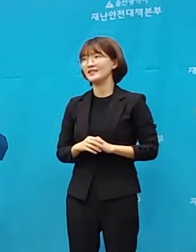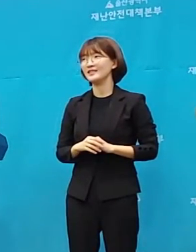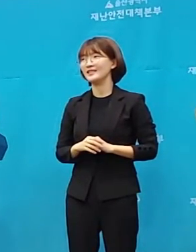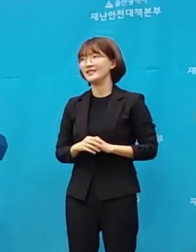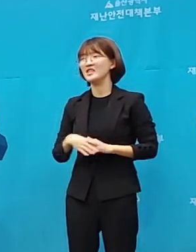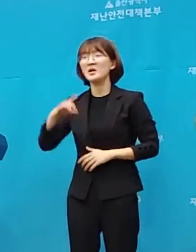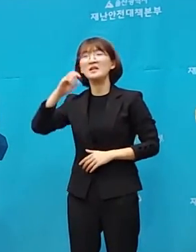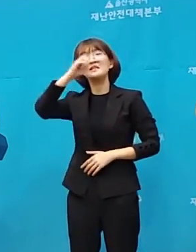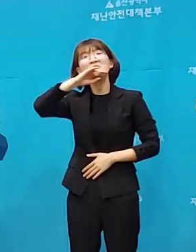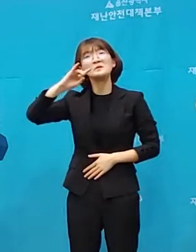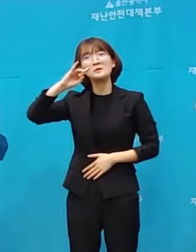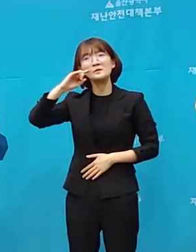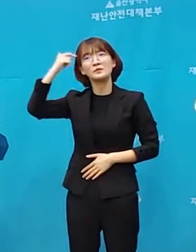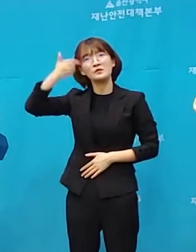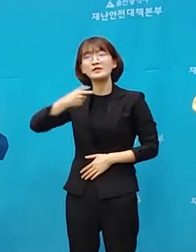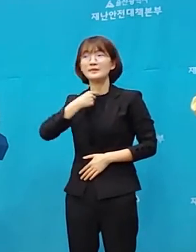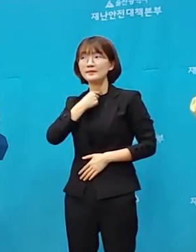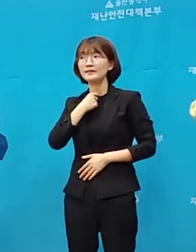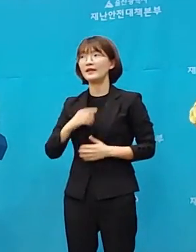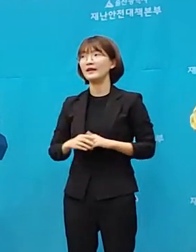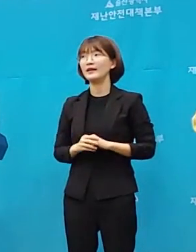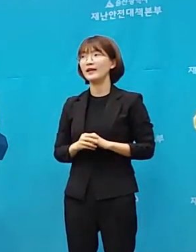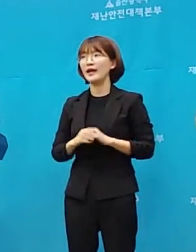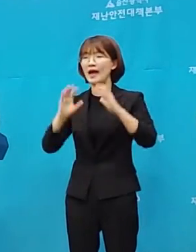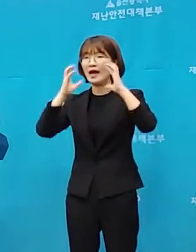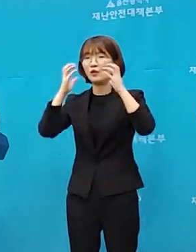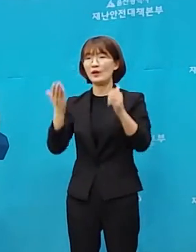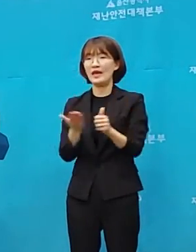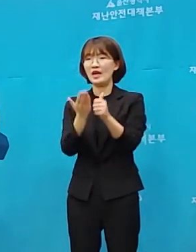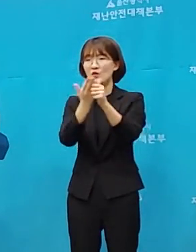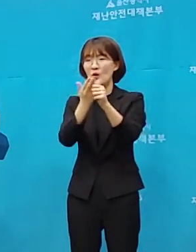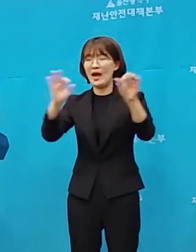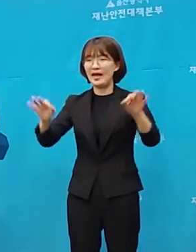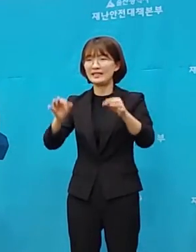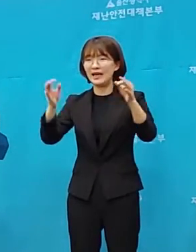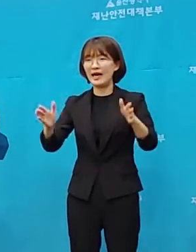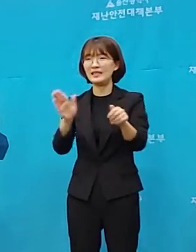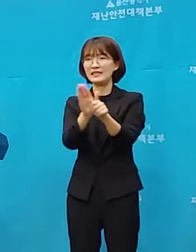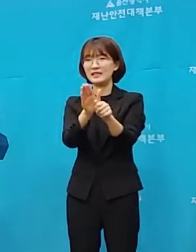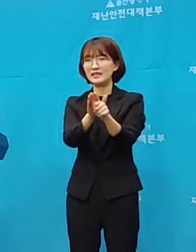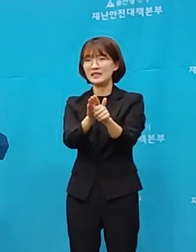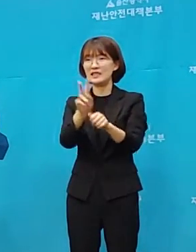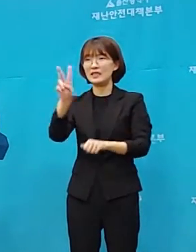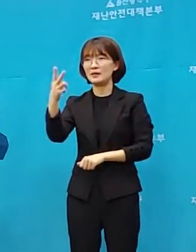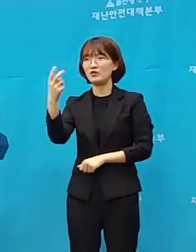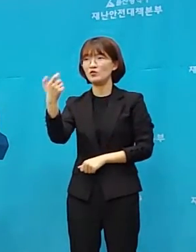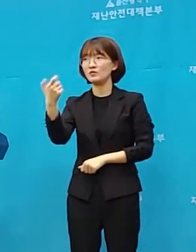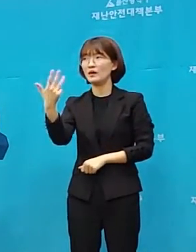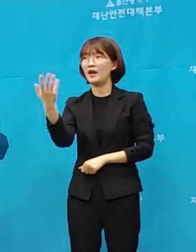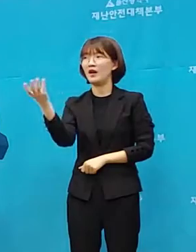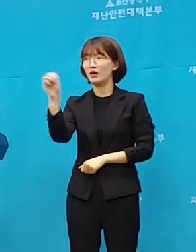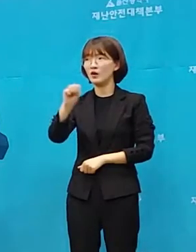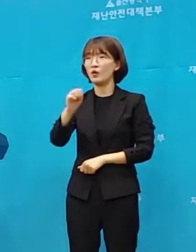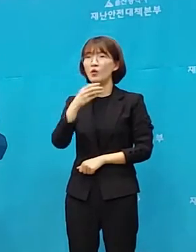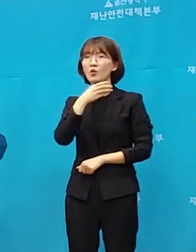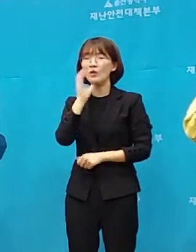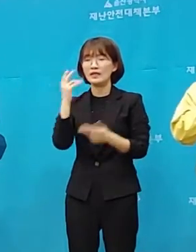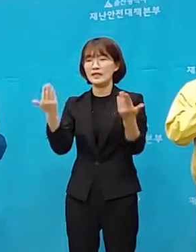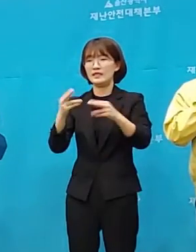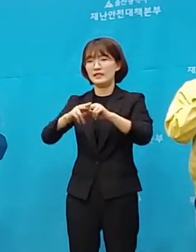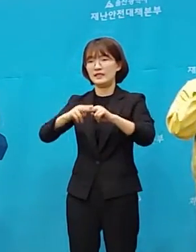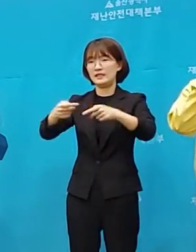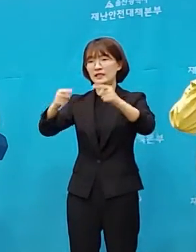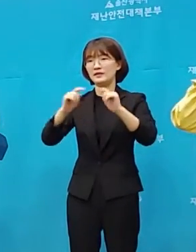이건 그냥 궁금해서 하나 여쭤봅니다. 네. 그 아동양육 한시 추가 지원 268억원이고요. 노인 일자리